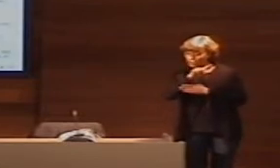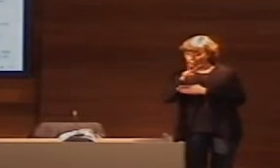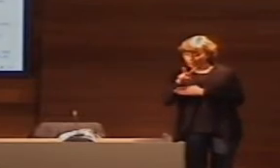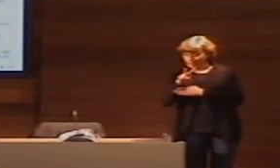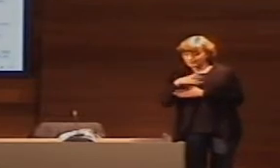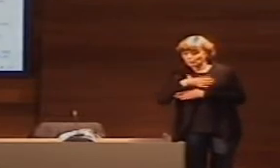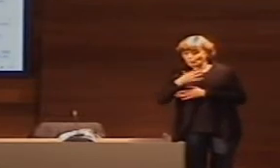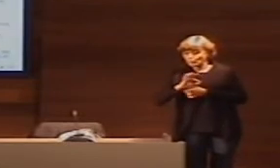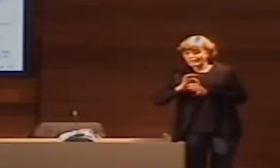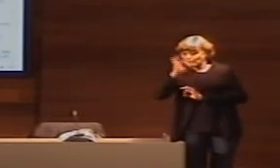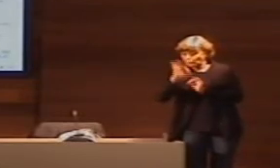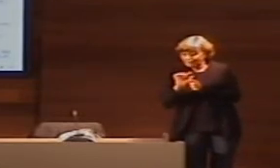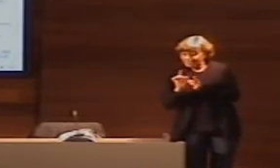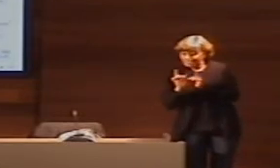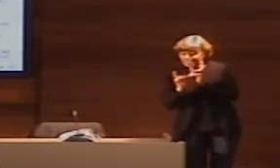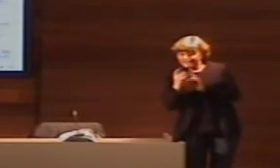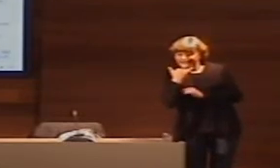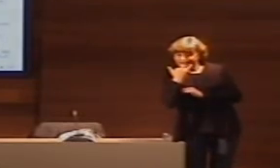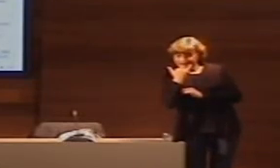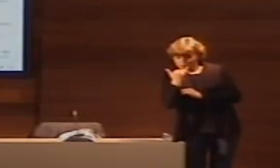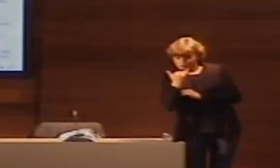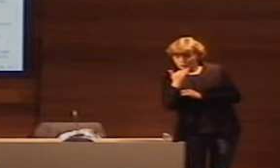pero la apuesta por biometanización